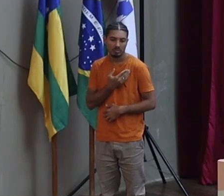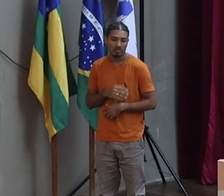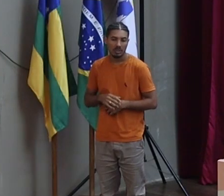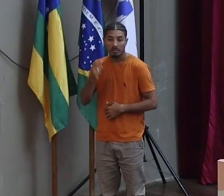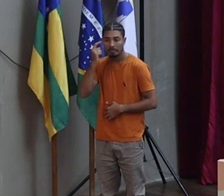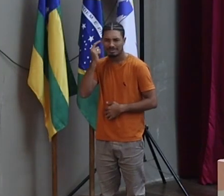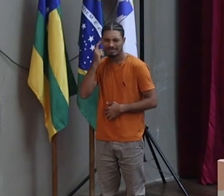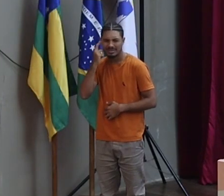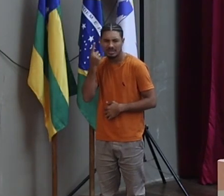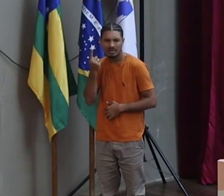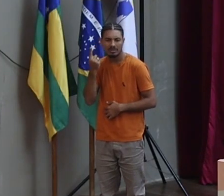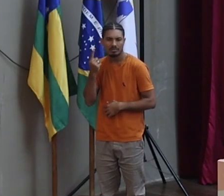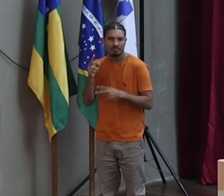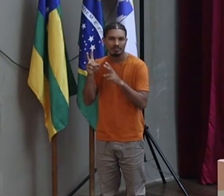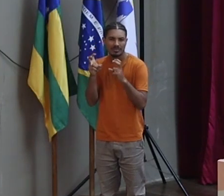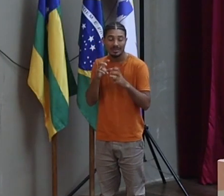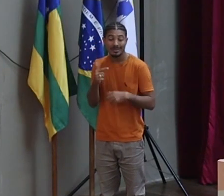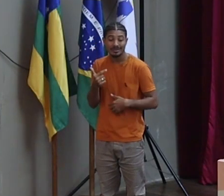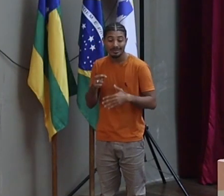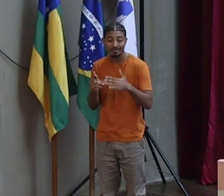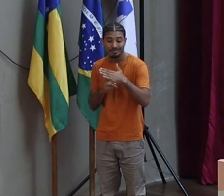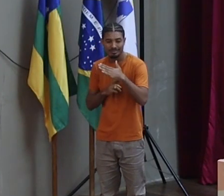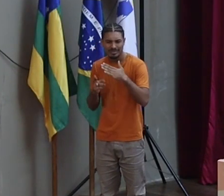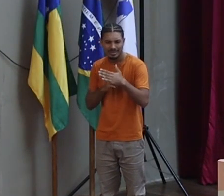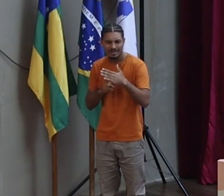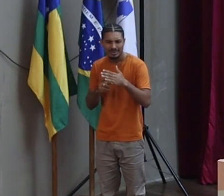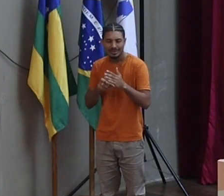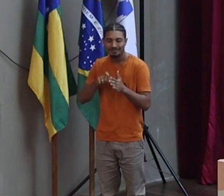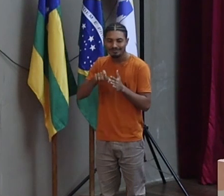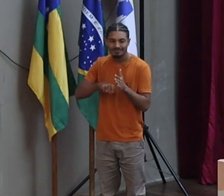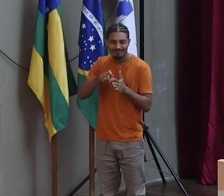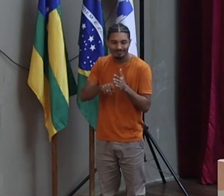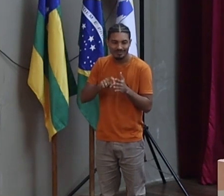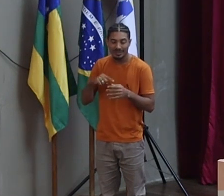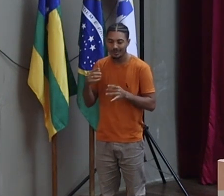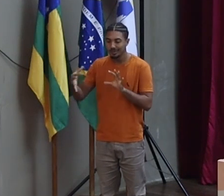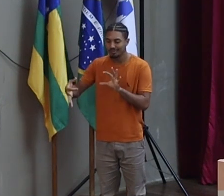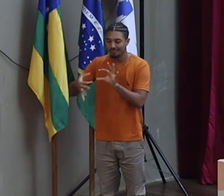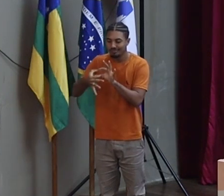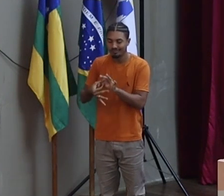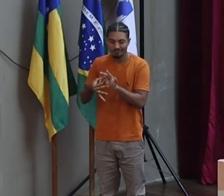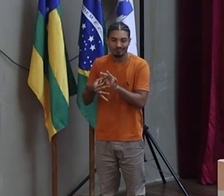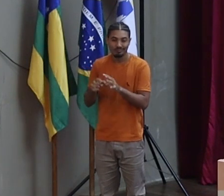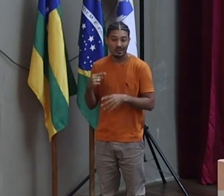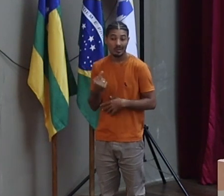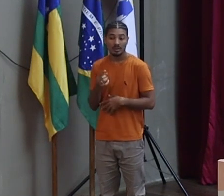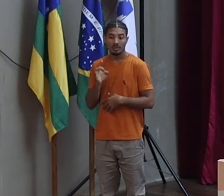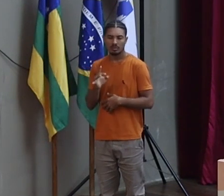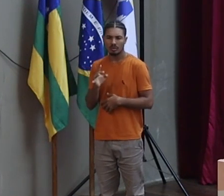não temos nem rodovias nem ferrovias que nos ligam. A gente só consegue ir